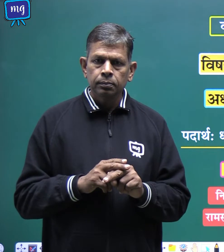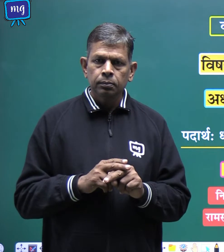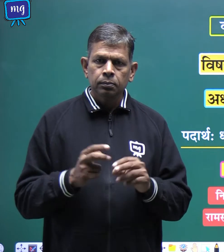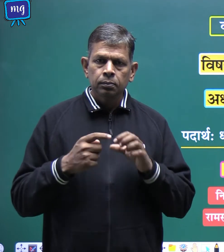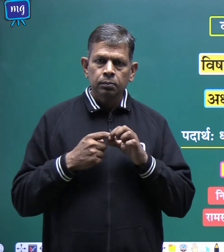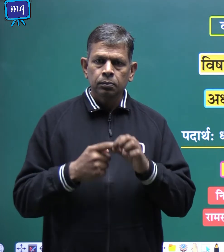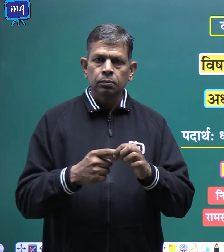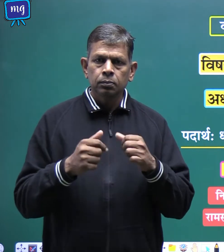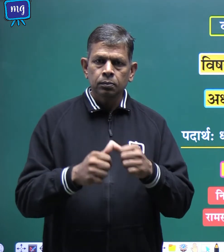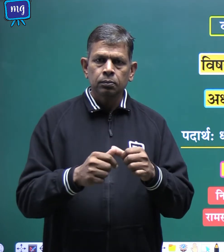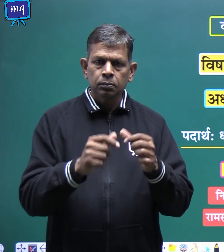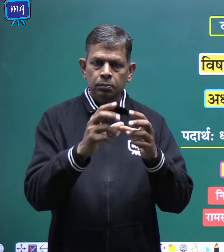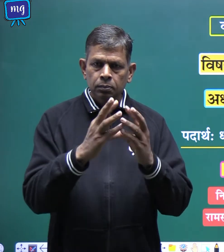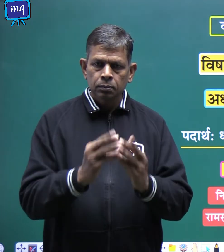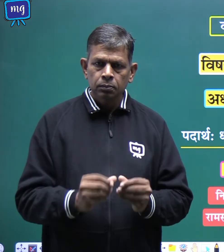प्रश्नोत्तर करेंगे।